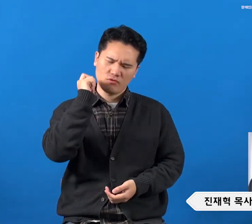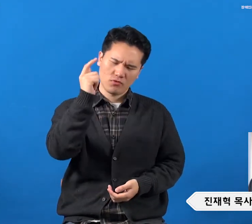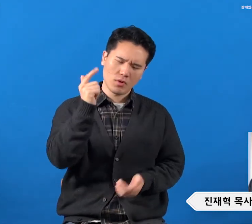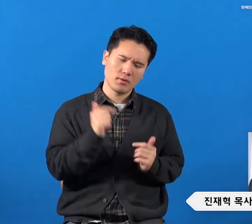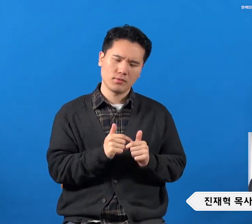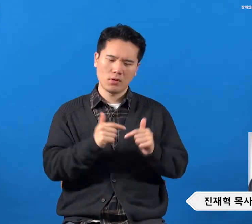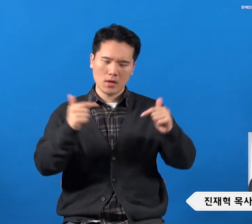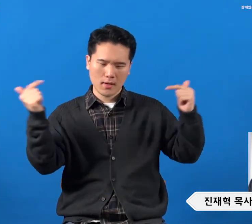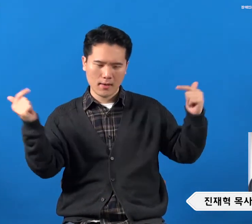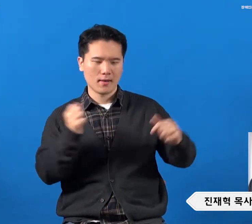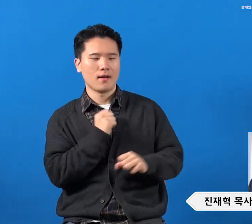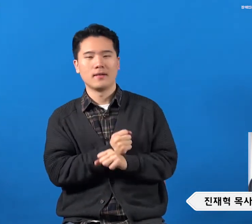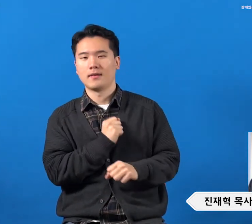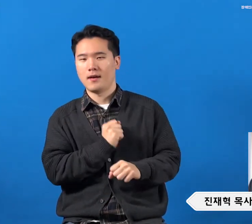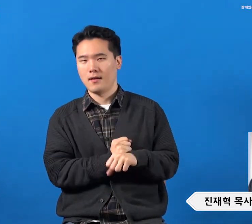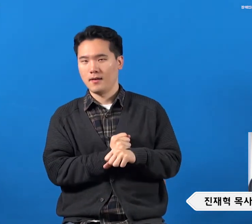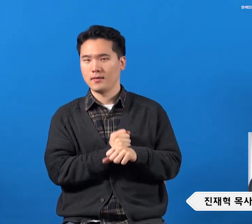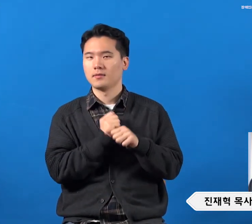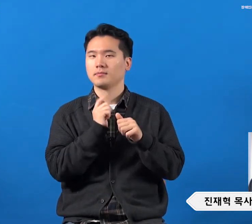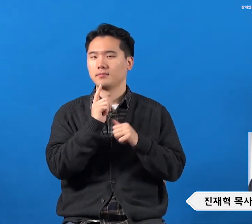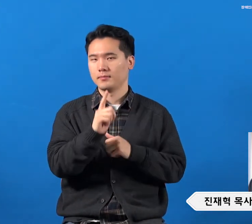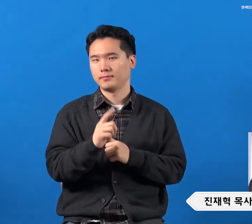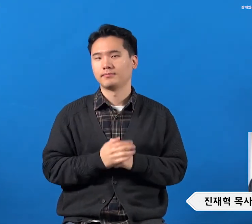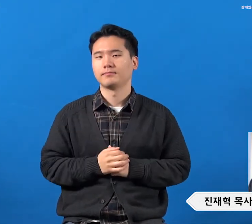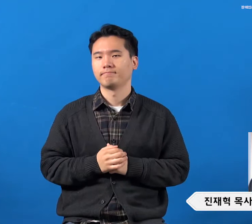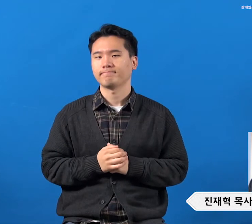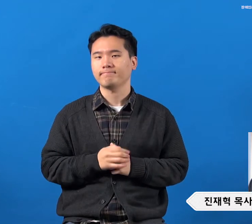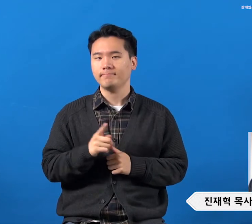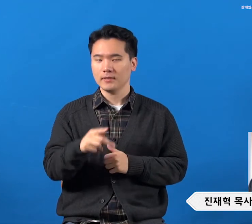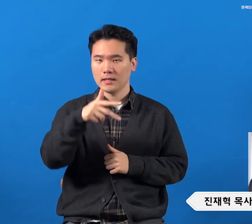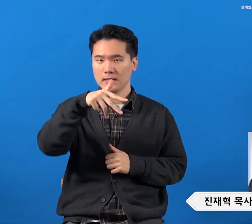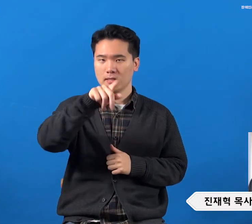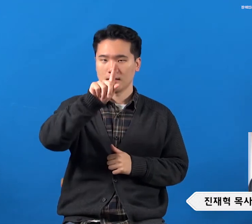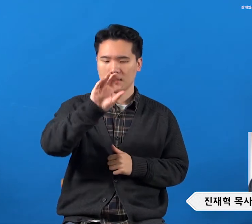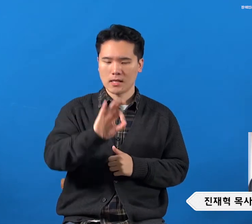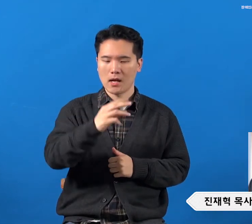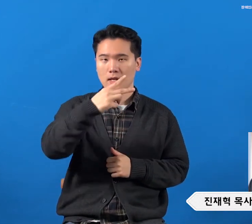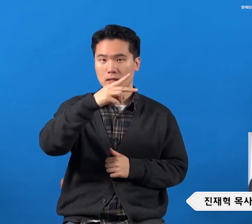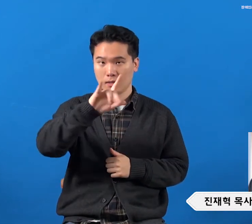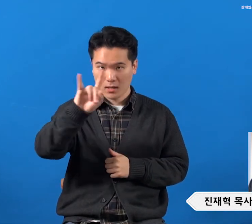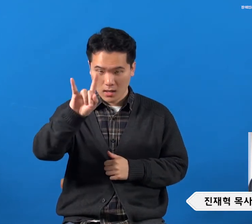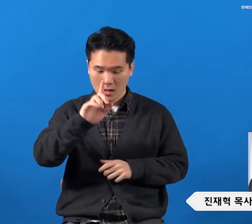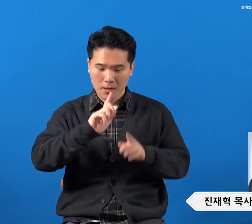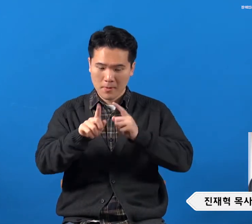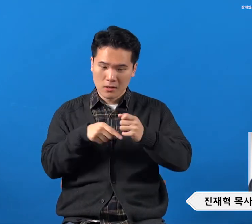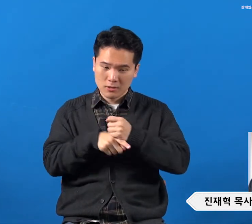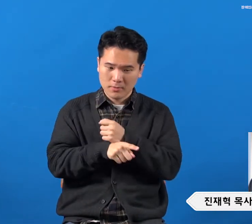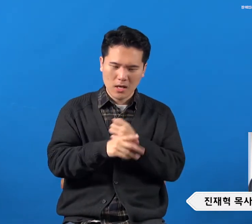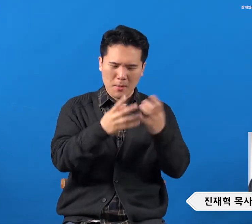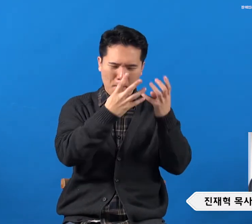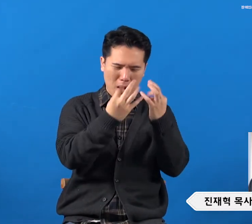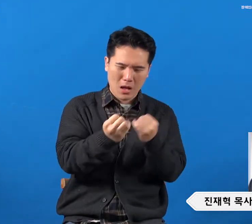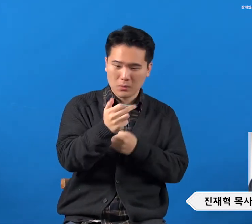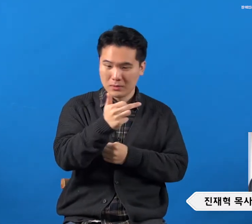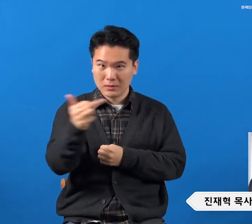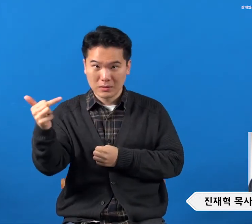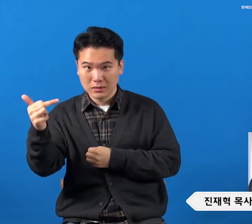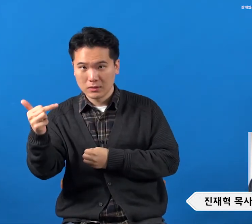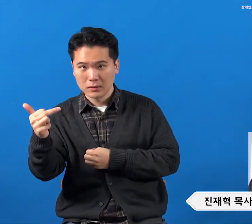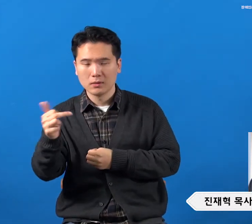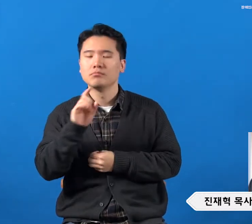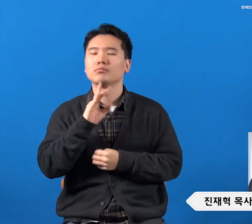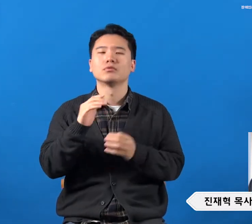창대하게 하리라. 이 창대하게 한다는 것은 막연히 많고 큼을 이야기하지만 않습니다.